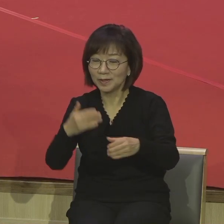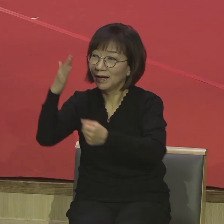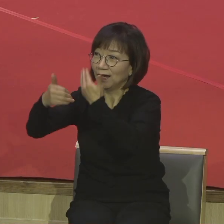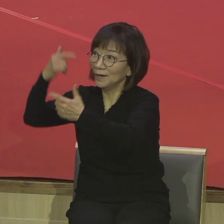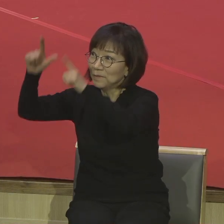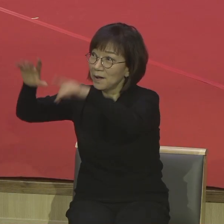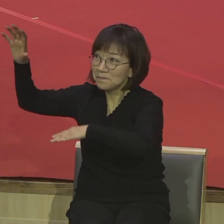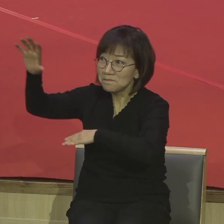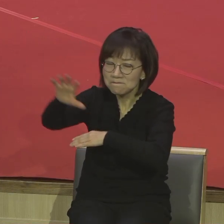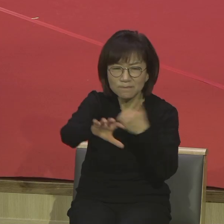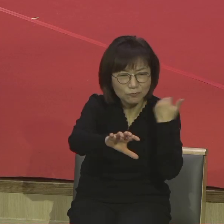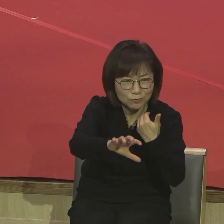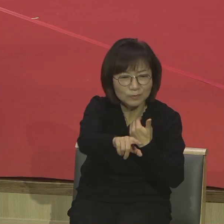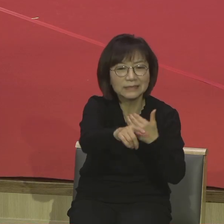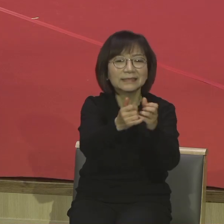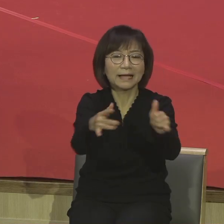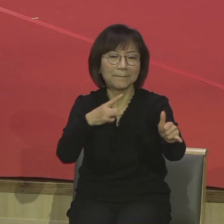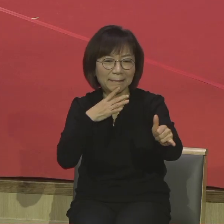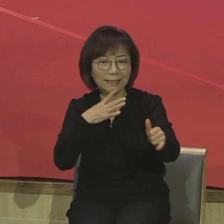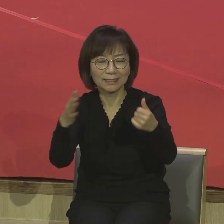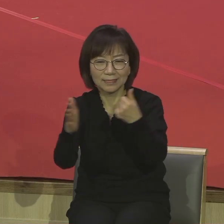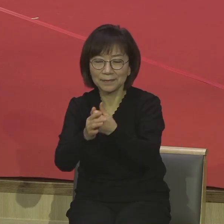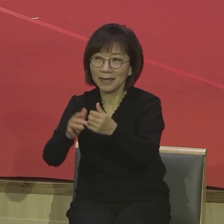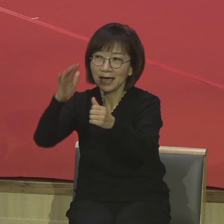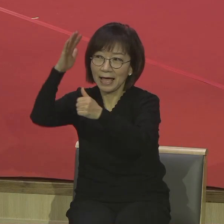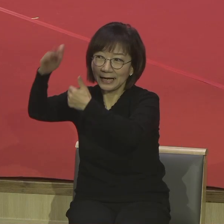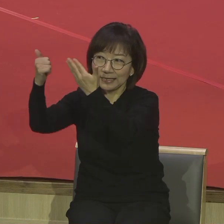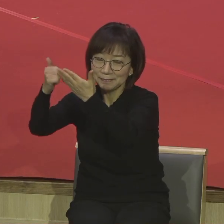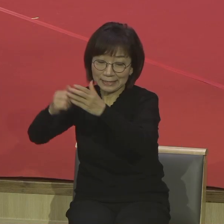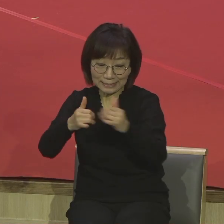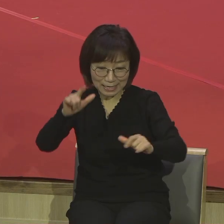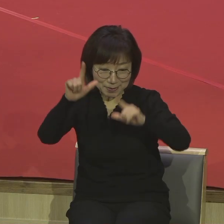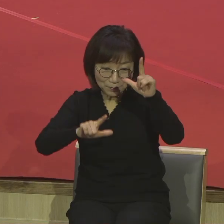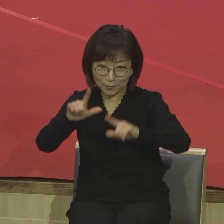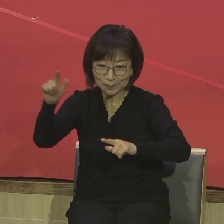여기신다는 사실을 입증해 보이기 위함이다.